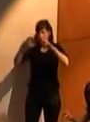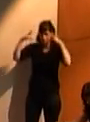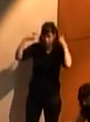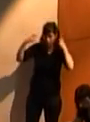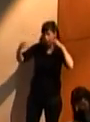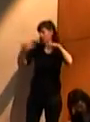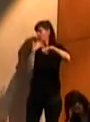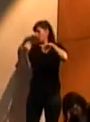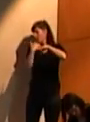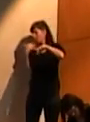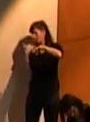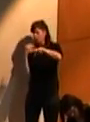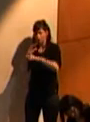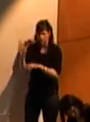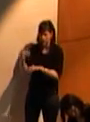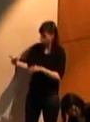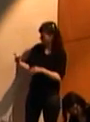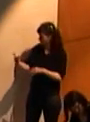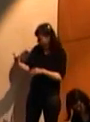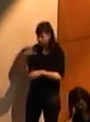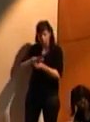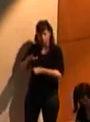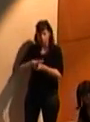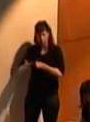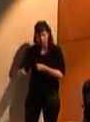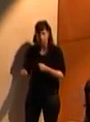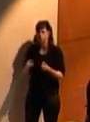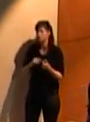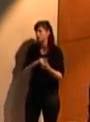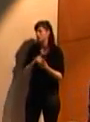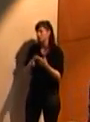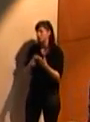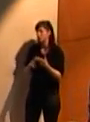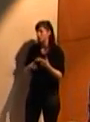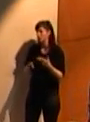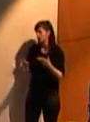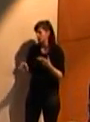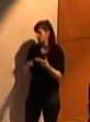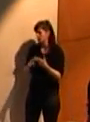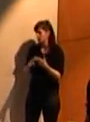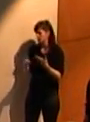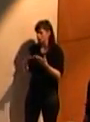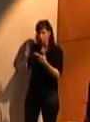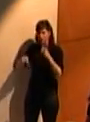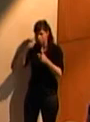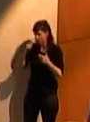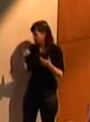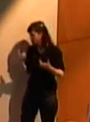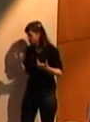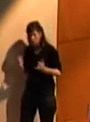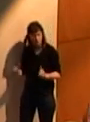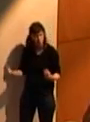passages, peu d'éléments naturels, des endroits dans lesquels on ne pouvait pas forcément s'asseoir, se